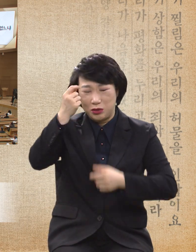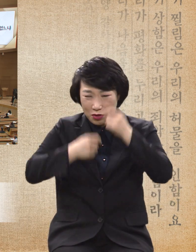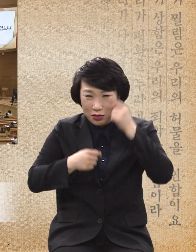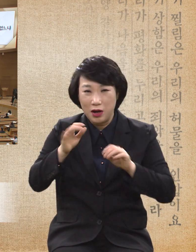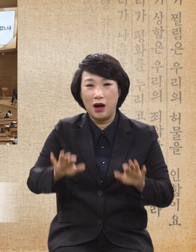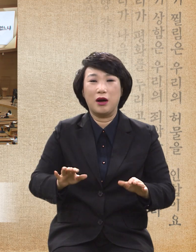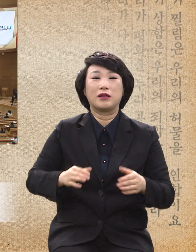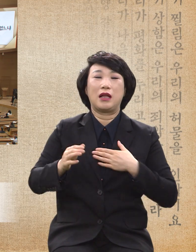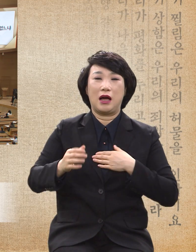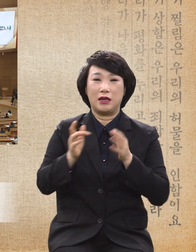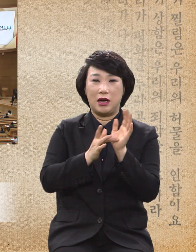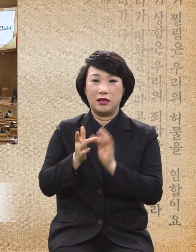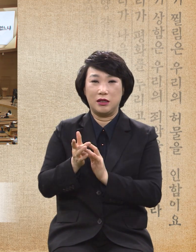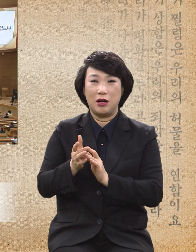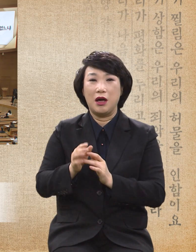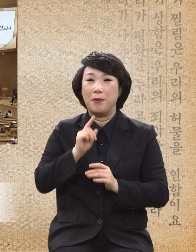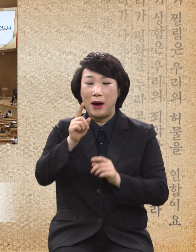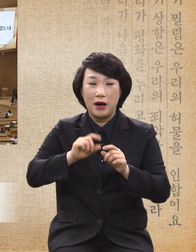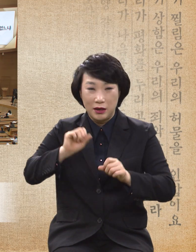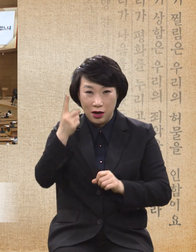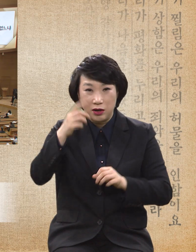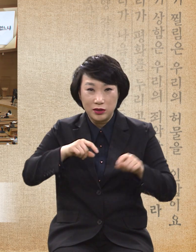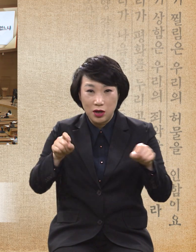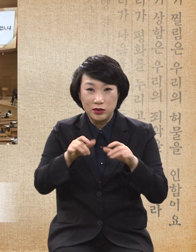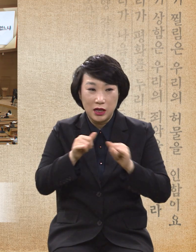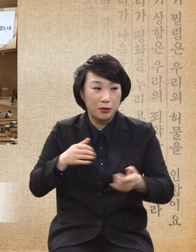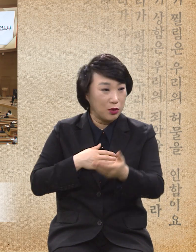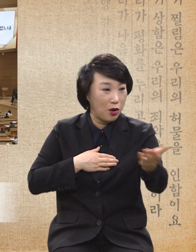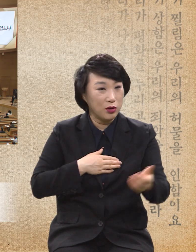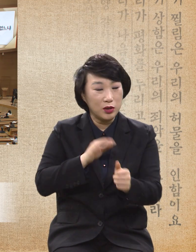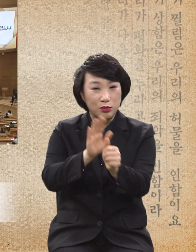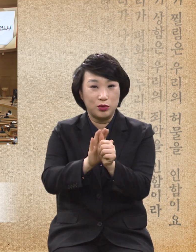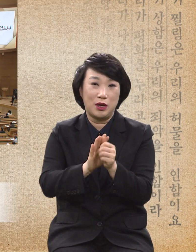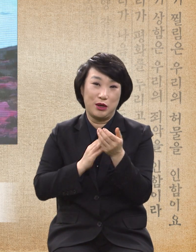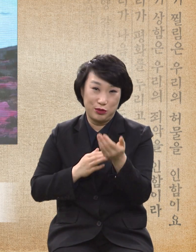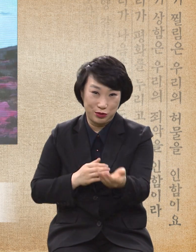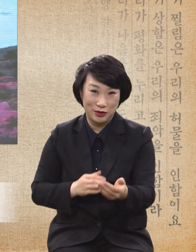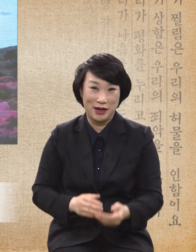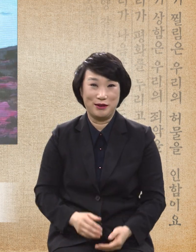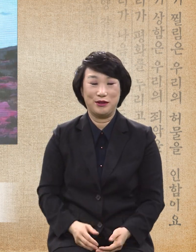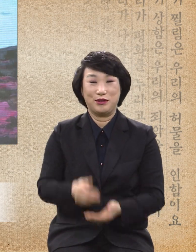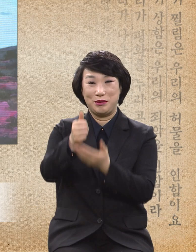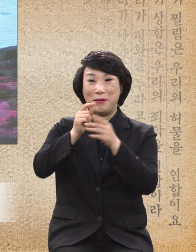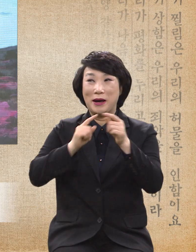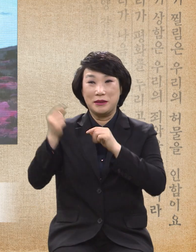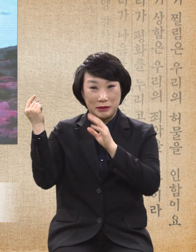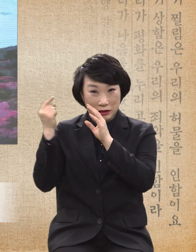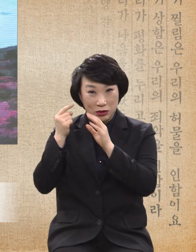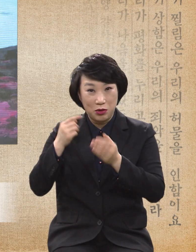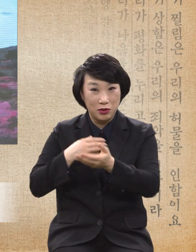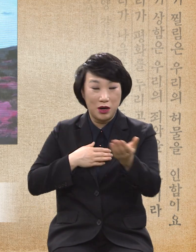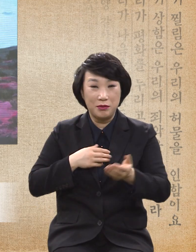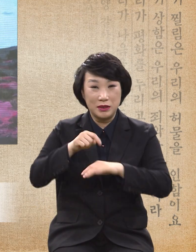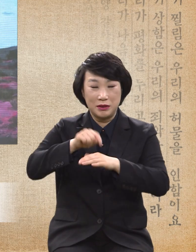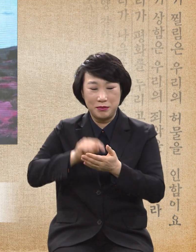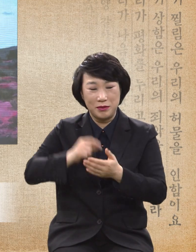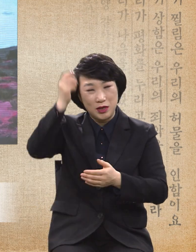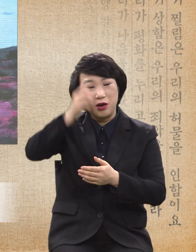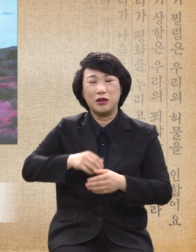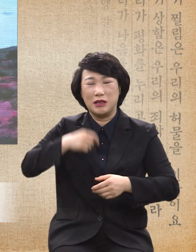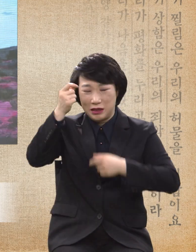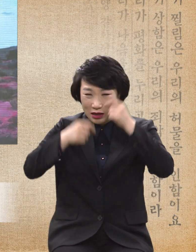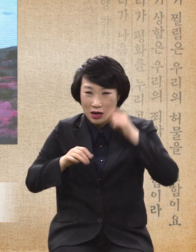통회하며 나의 말을 인하여 떠는 자 그 사람은 내가 권고하려니와. 주님 말씀을 듣고 심령이